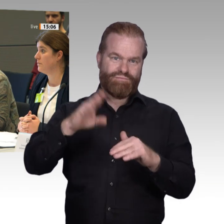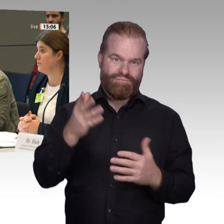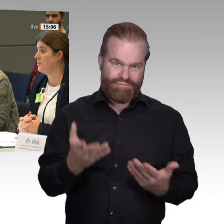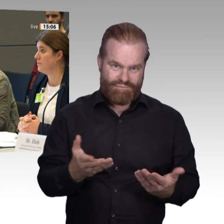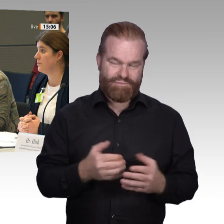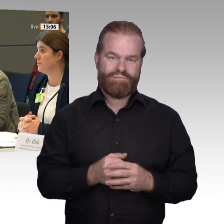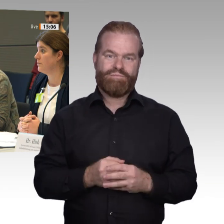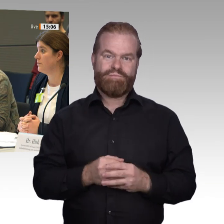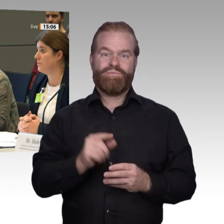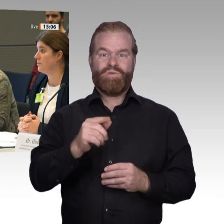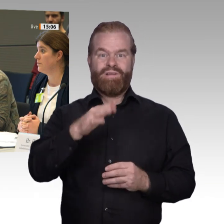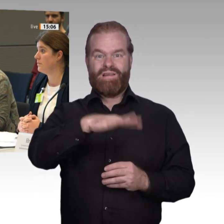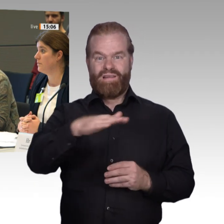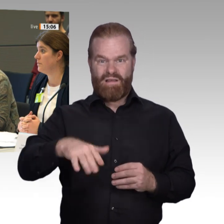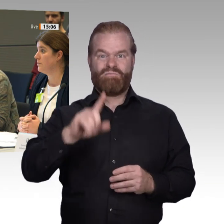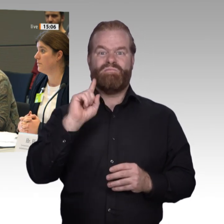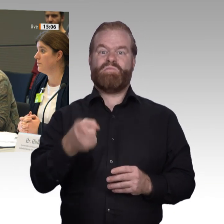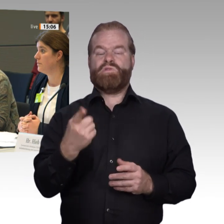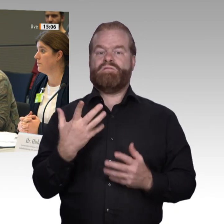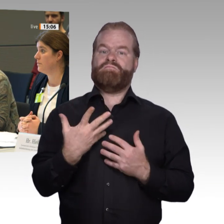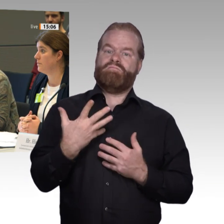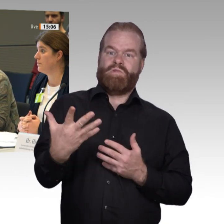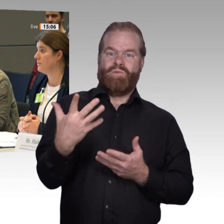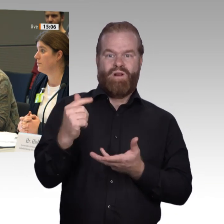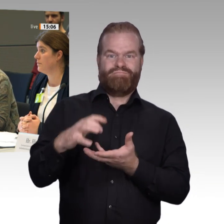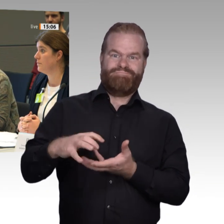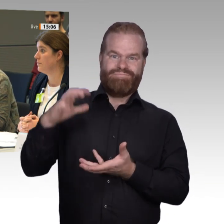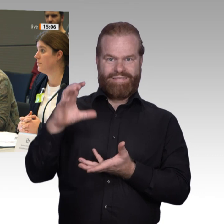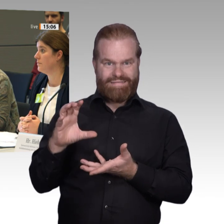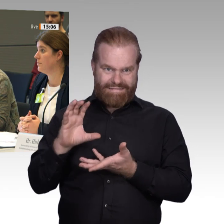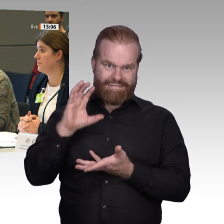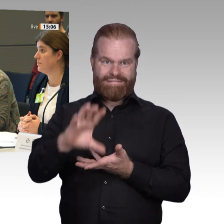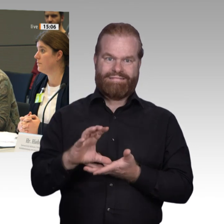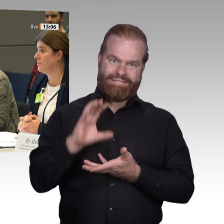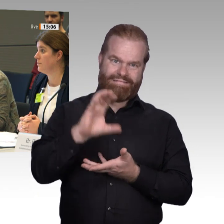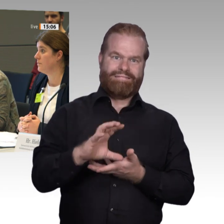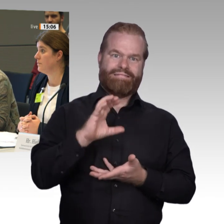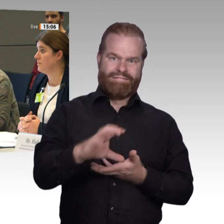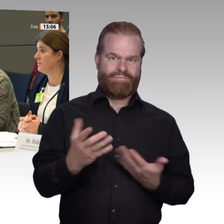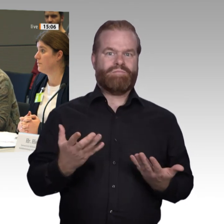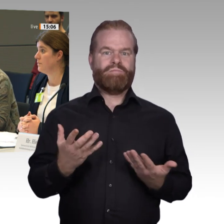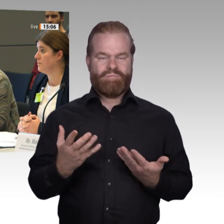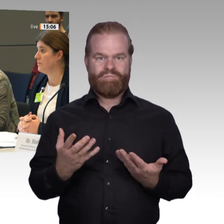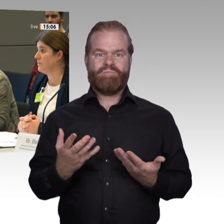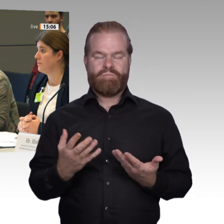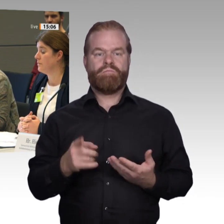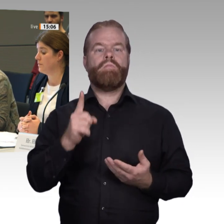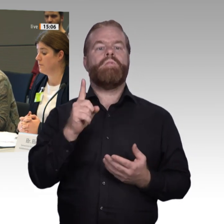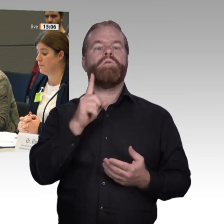die Rücklagen für die eigene Altersvorsorge in Höhe von 5% des Jahreseinkommens und im begrenzten Umfang auch das